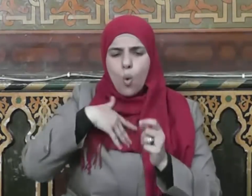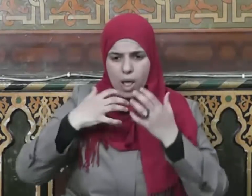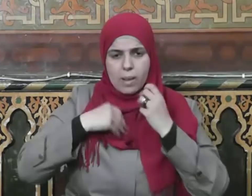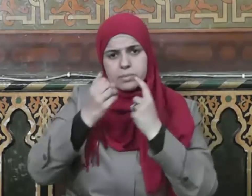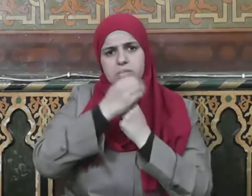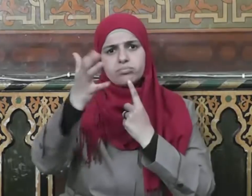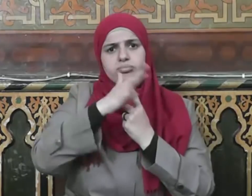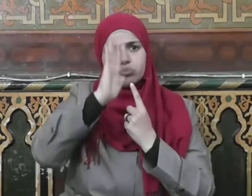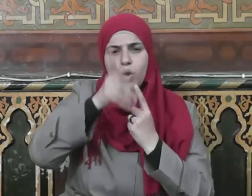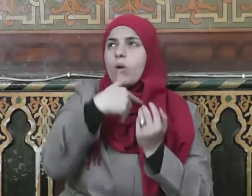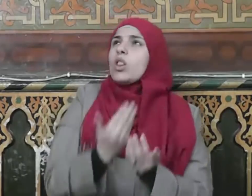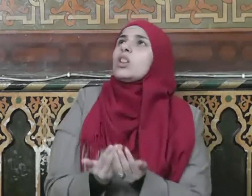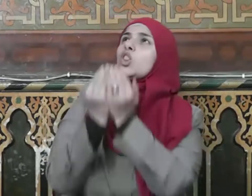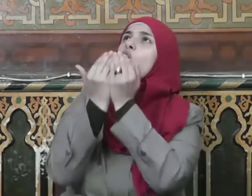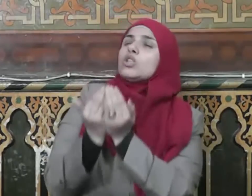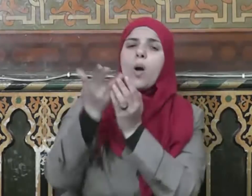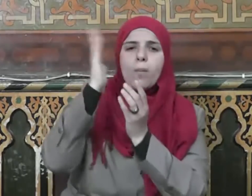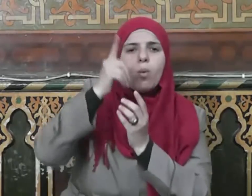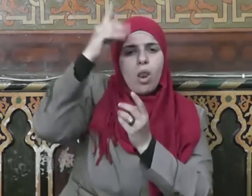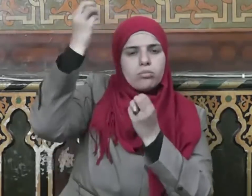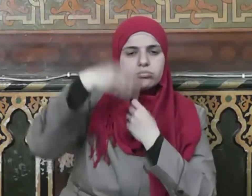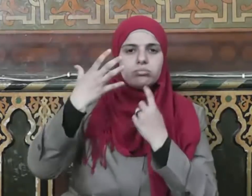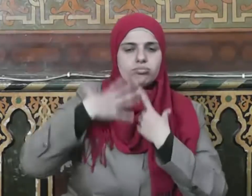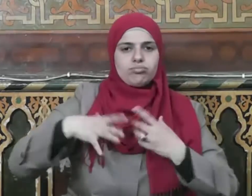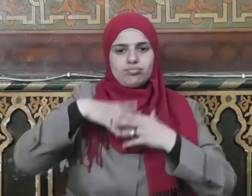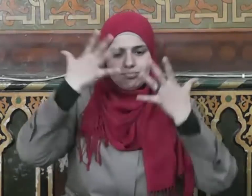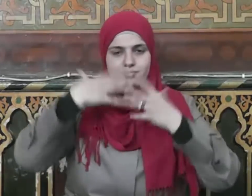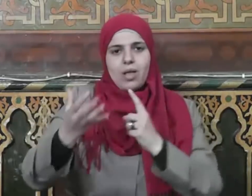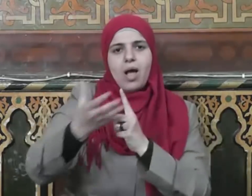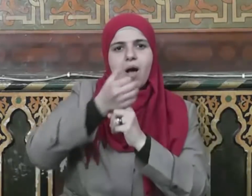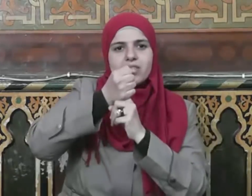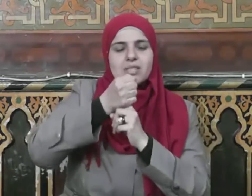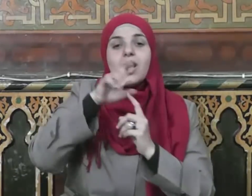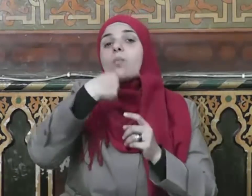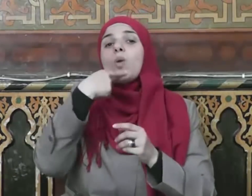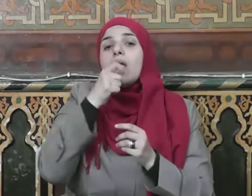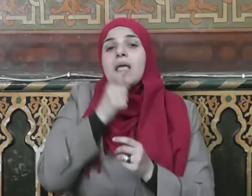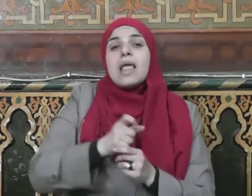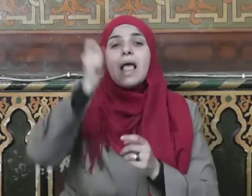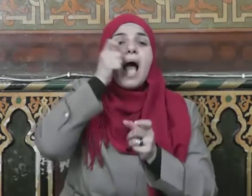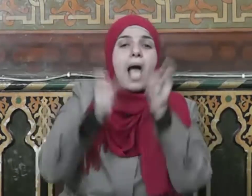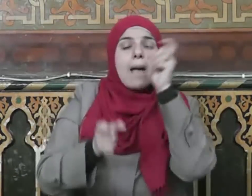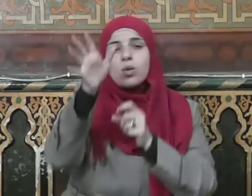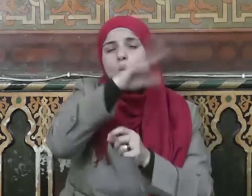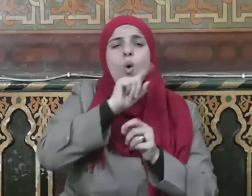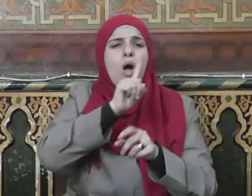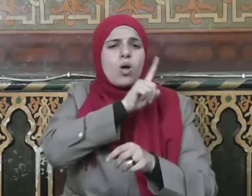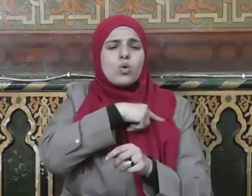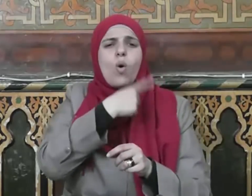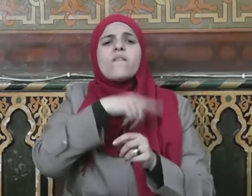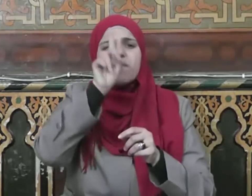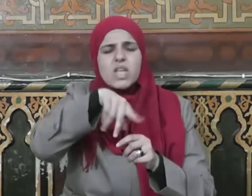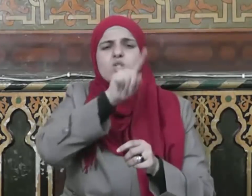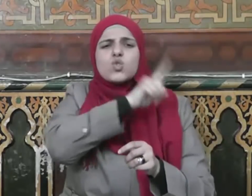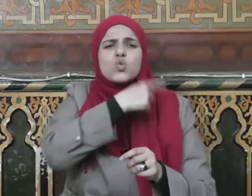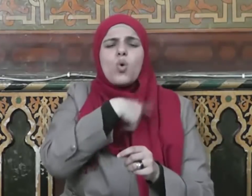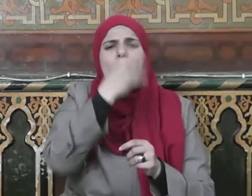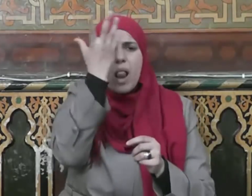كسوته فاستكسوني أكسكم، يا عبادي إنكم تخطئون بالليل والنهار وأنا